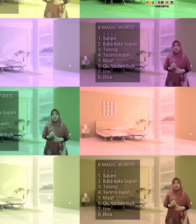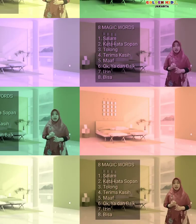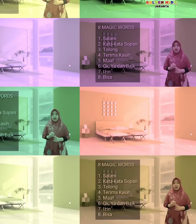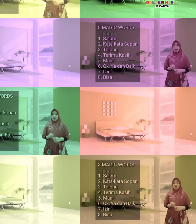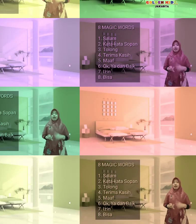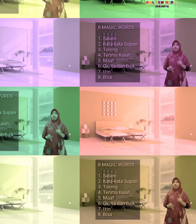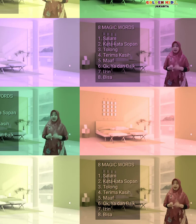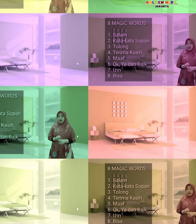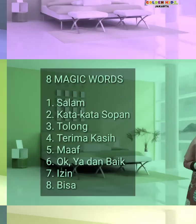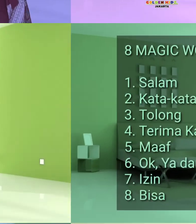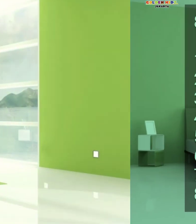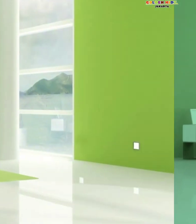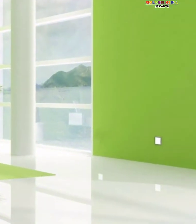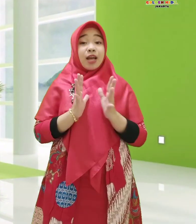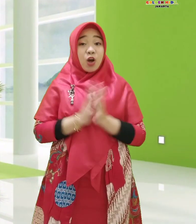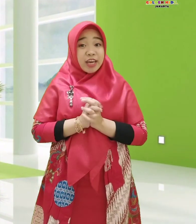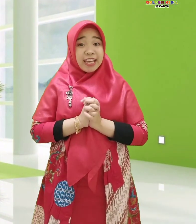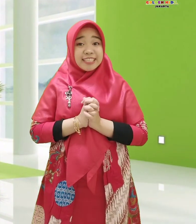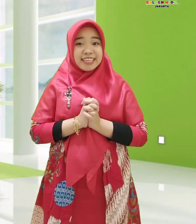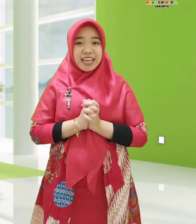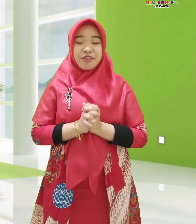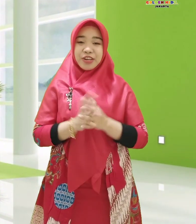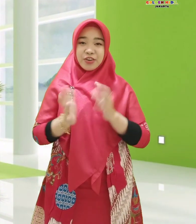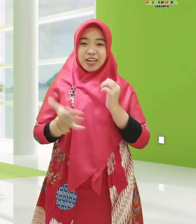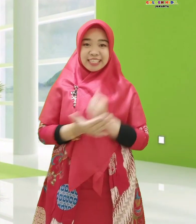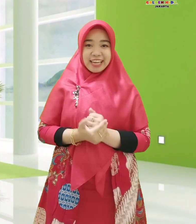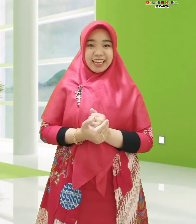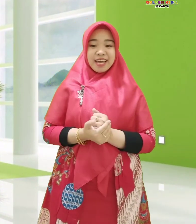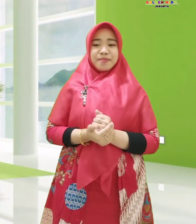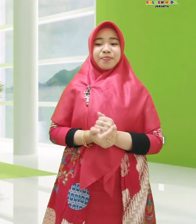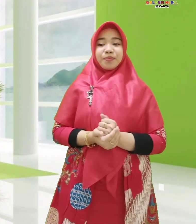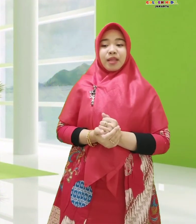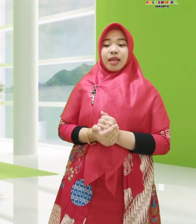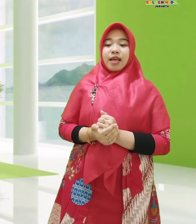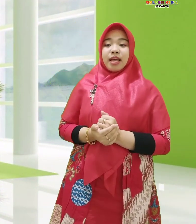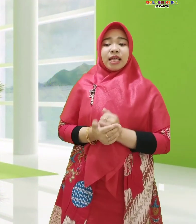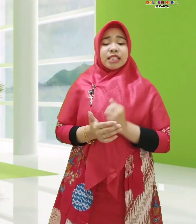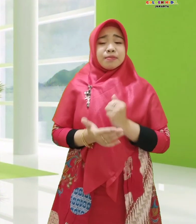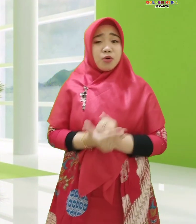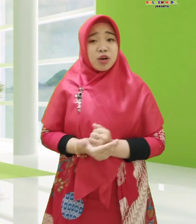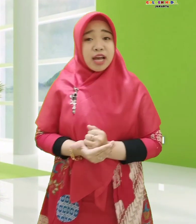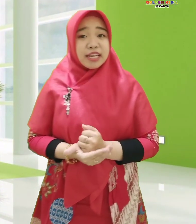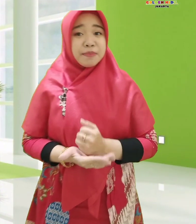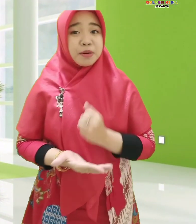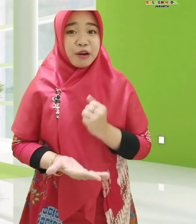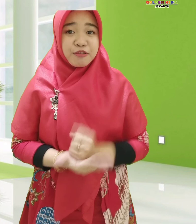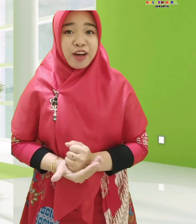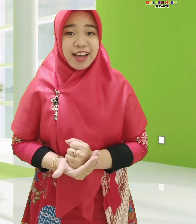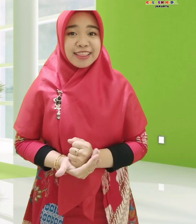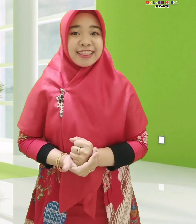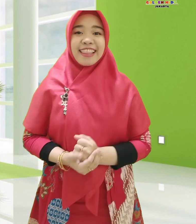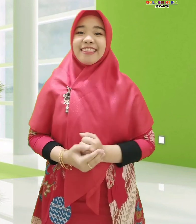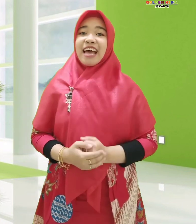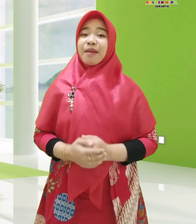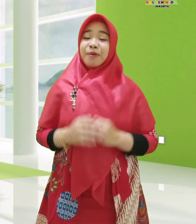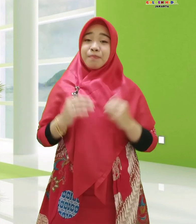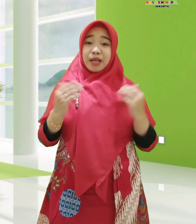benar. Oke, sekian video dari saya. Semoga ini bermanfaat dan